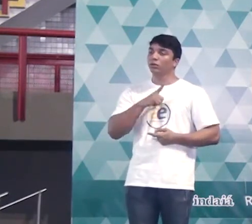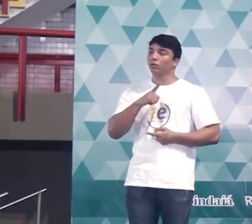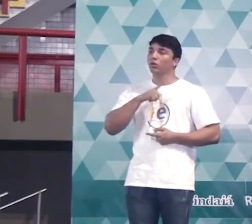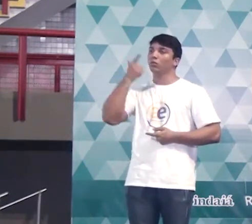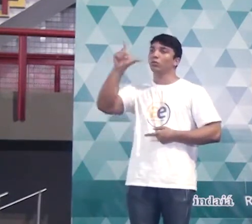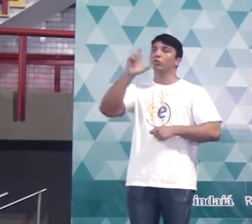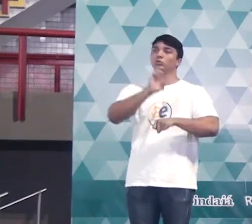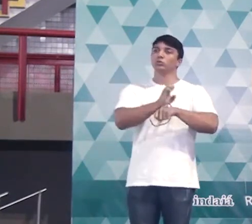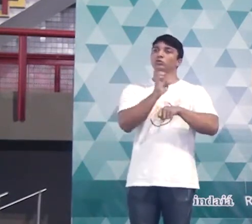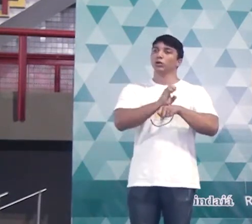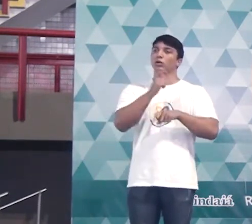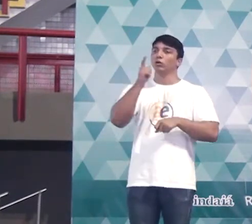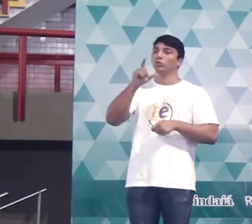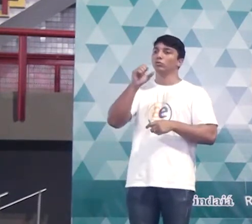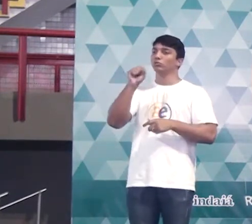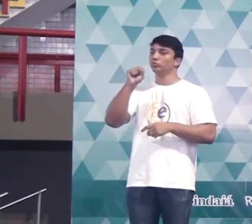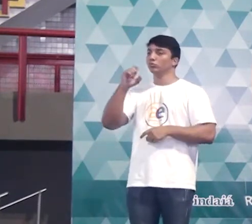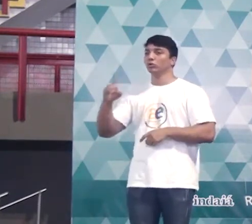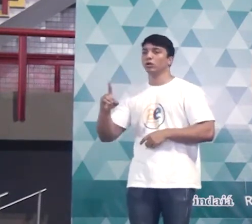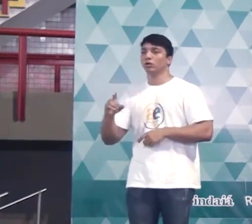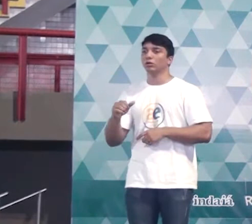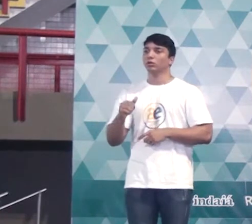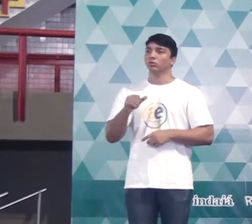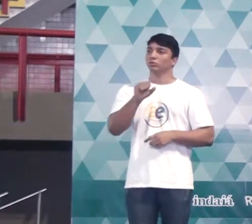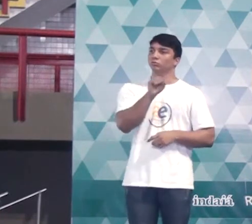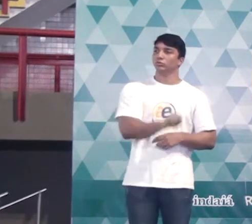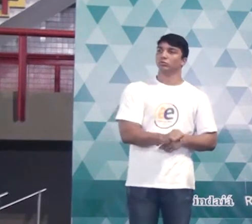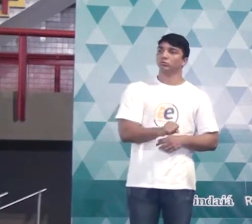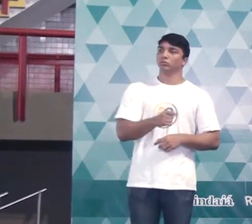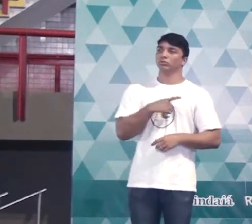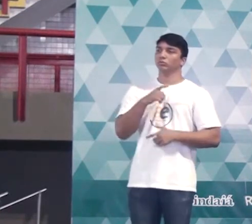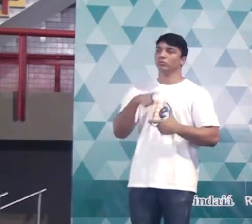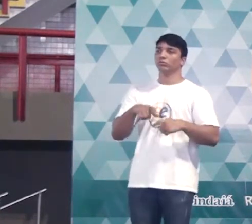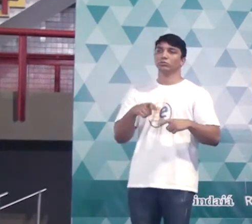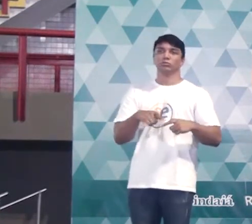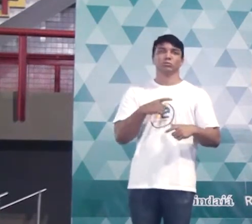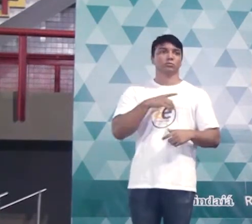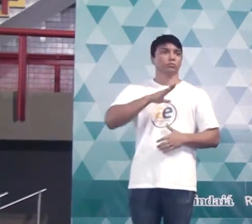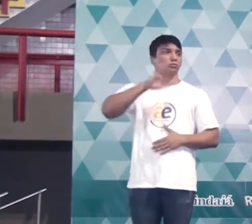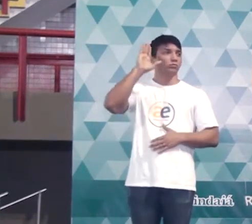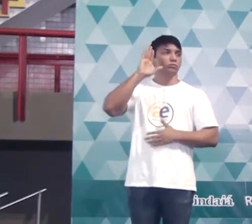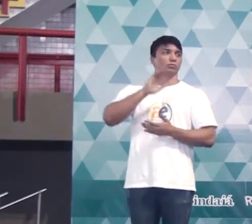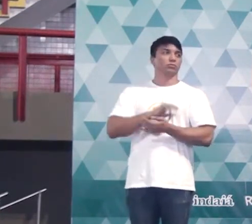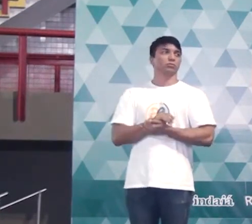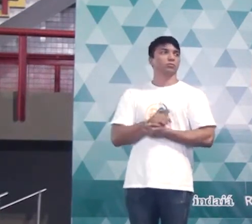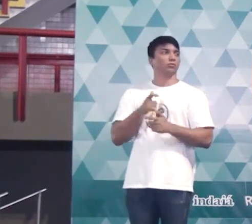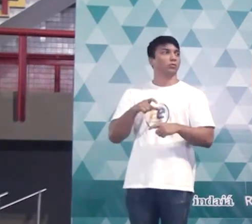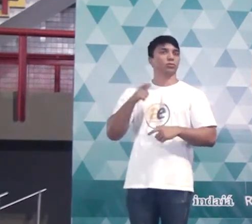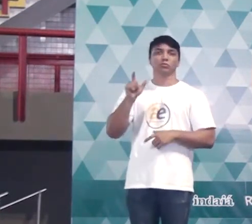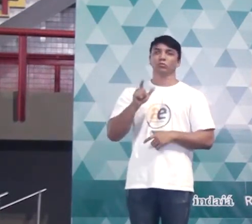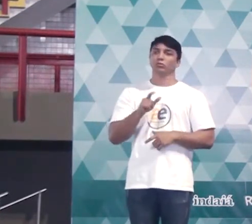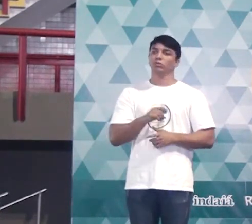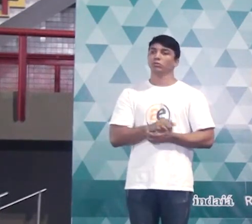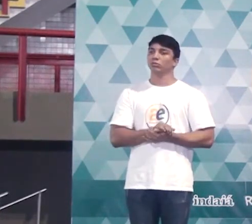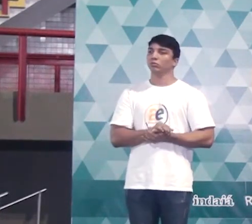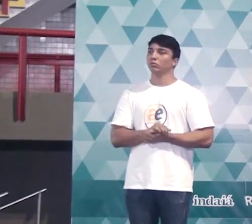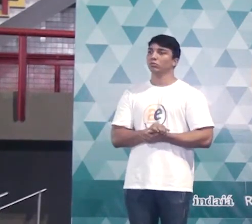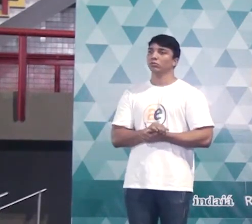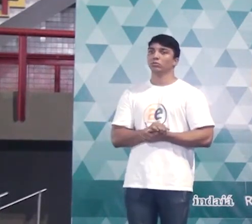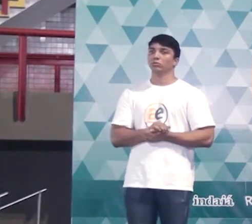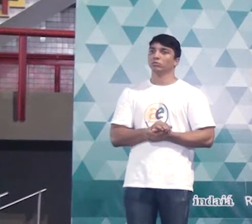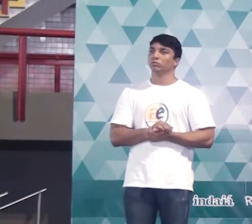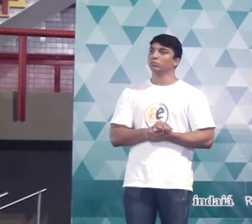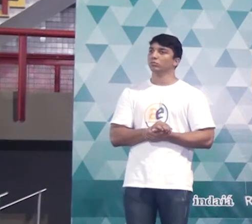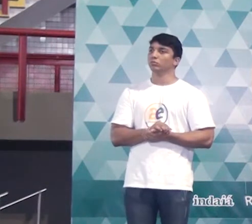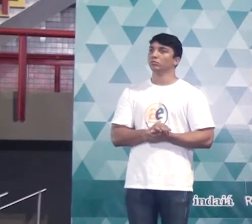de outra região, lá do sudeste, do sul, sei lá de onde? Tem alguém aí que é de outra região? Se tiver,